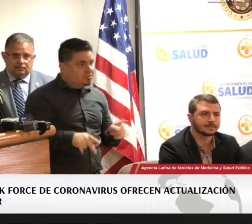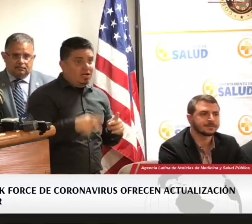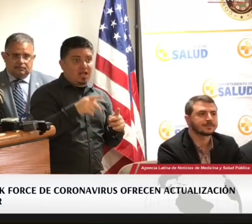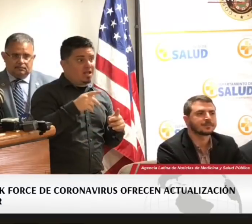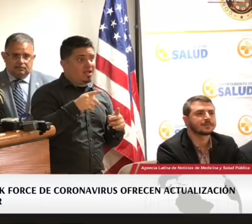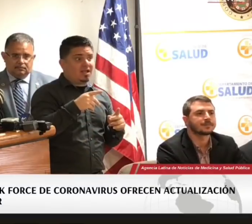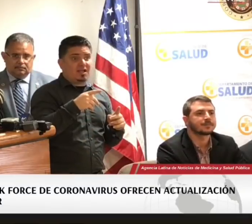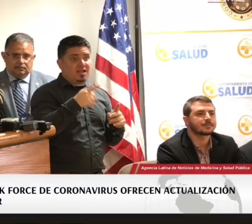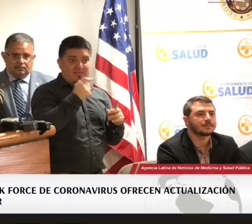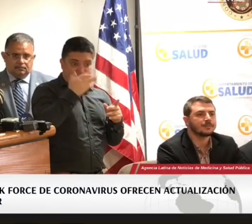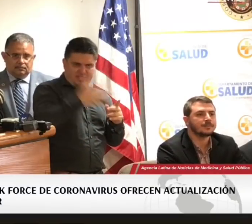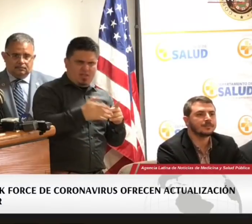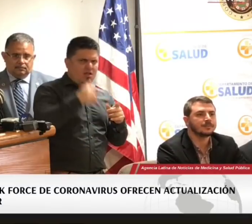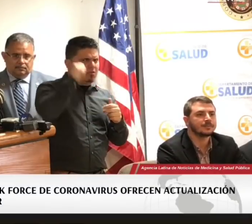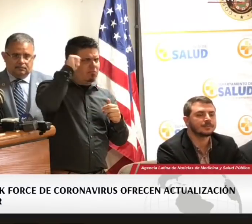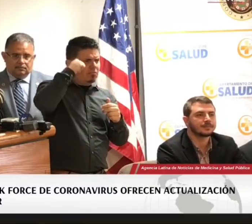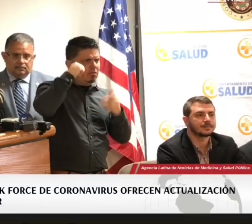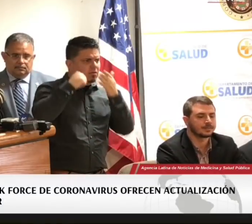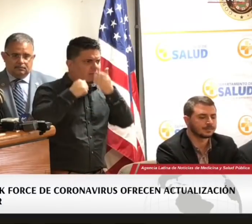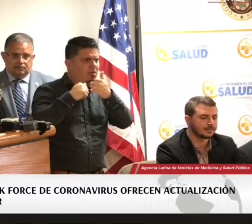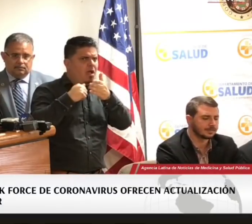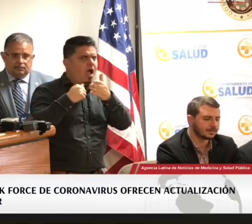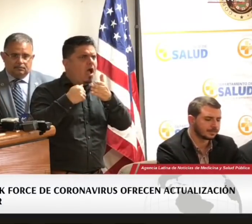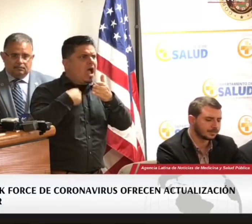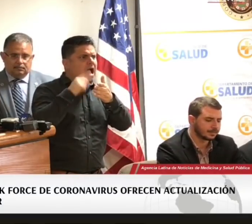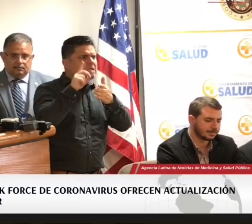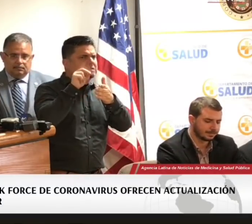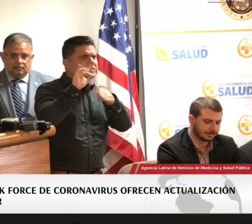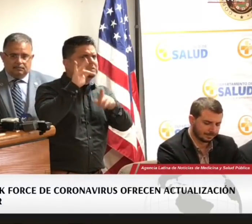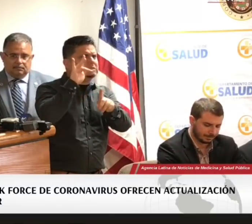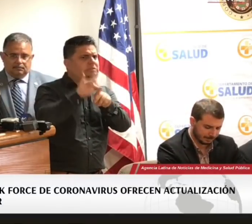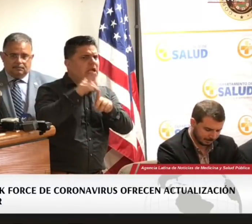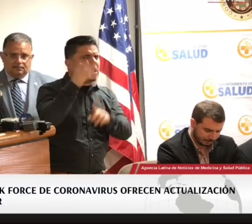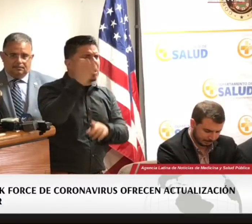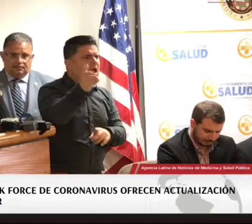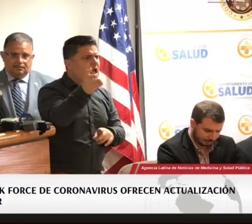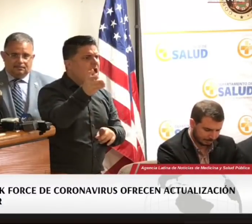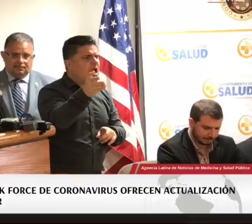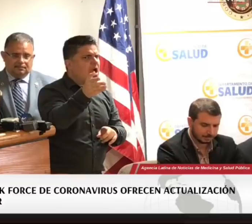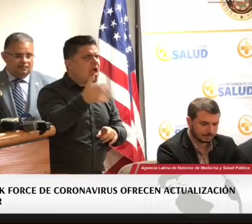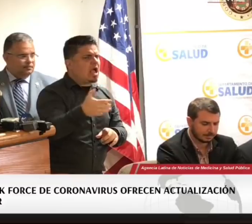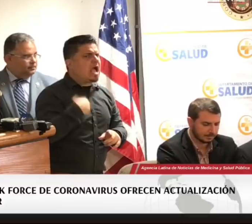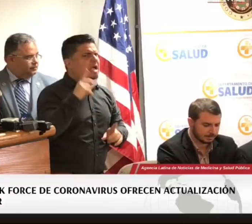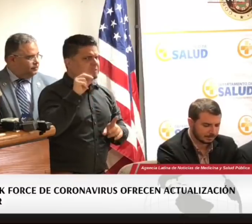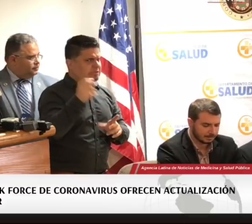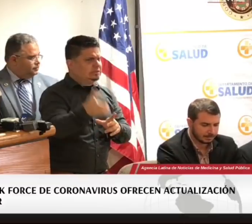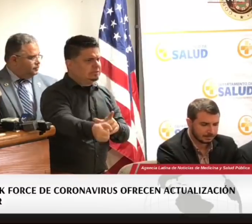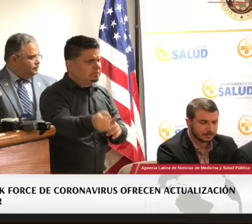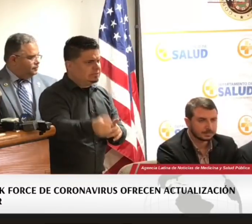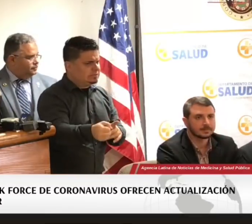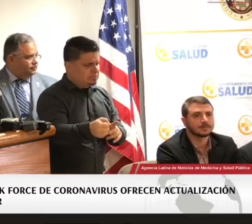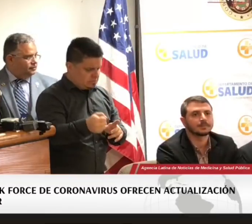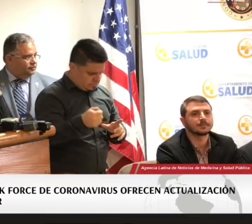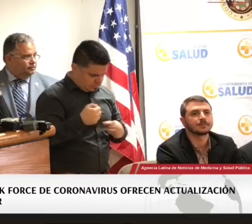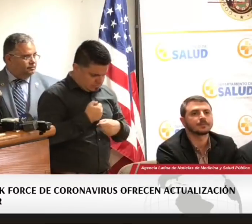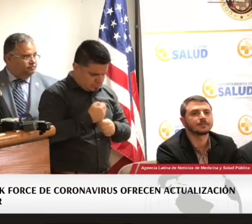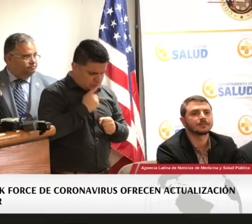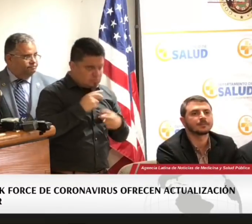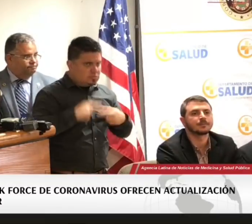se identifican como que sí, que estuvieron en contacto y que tienen síntomas, se van a comunicar con el teléfono que lo